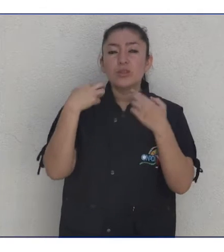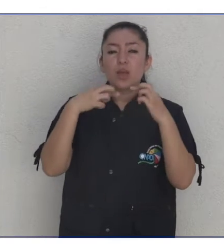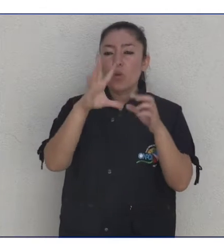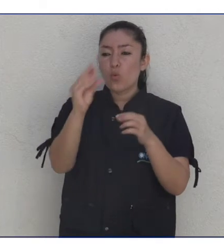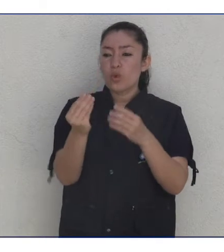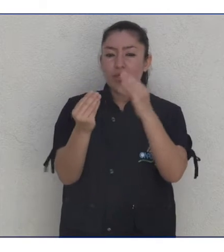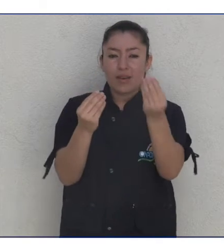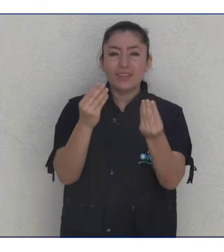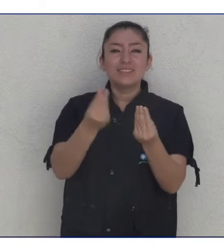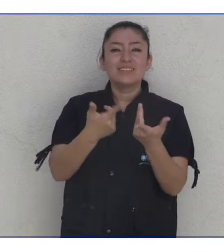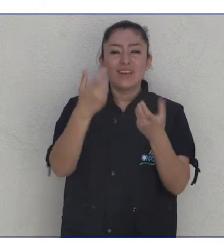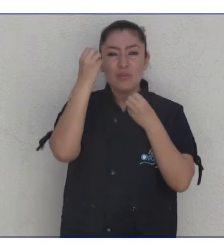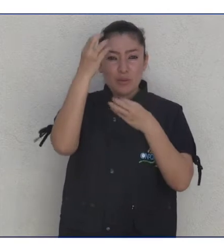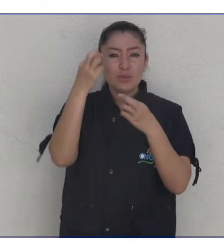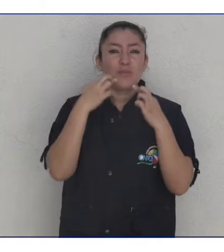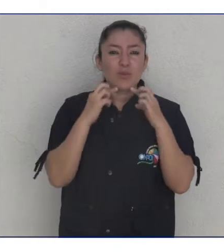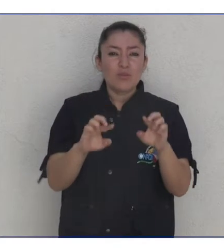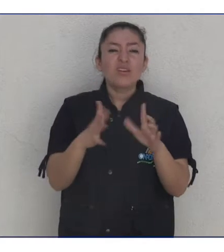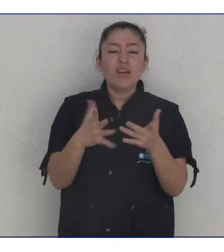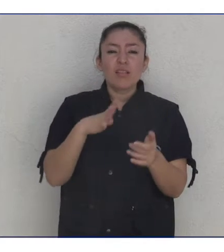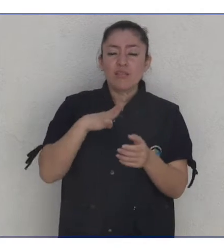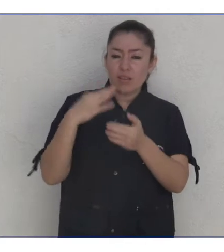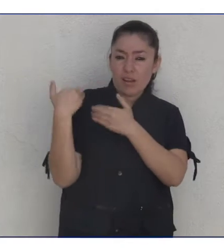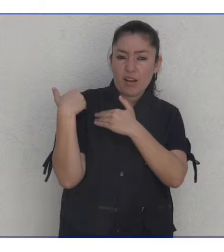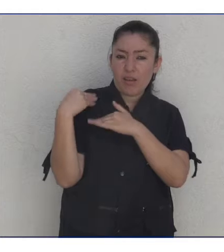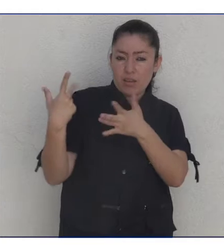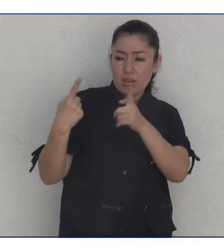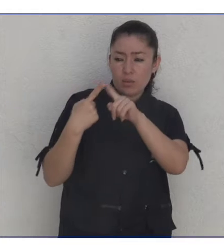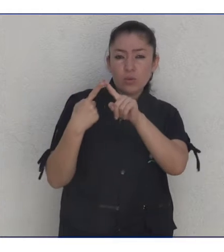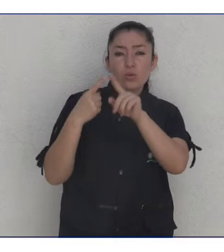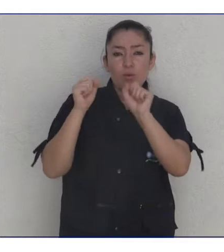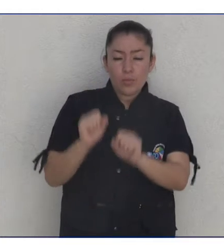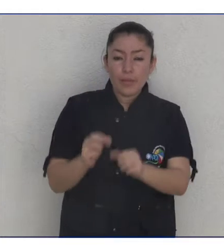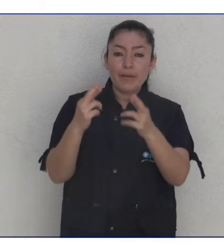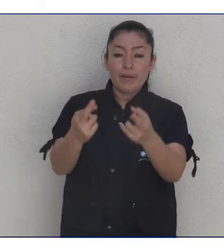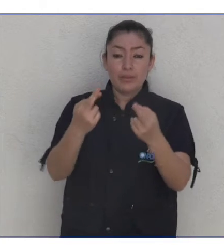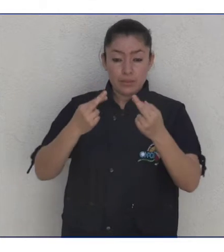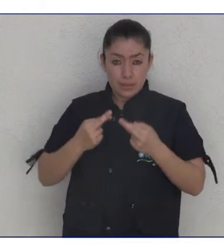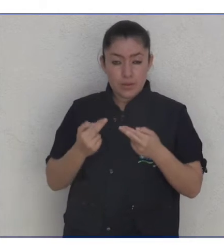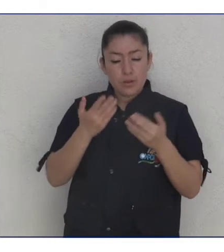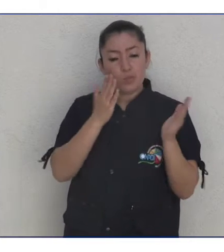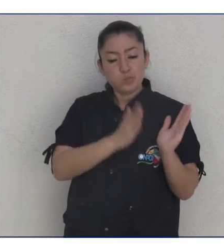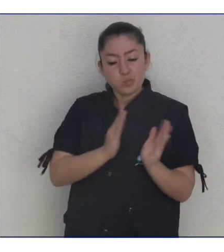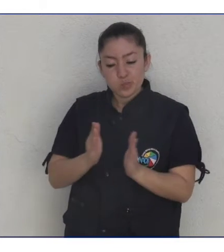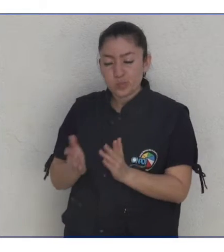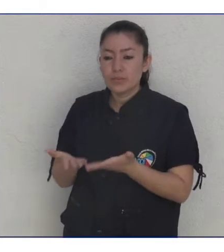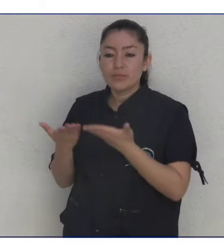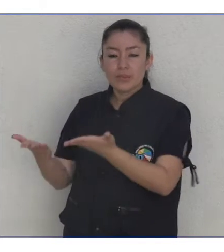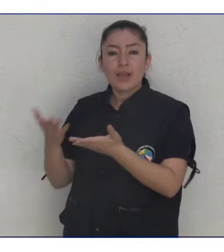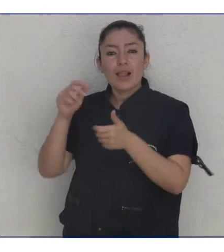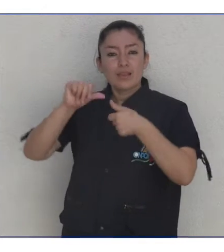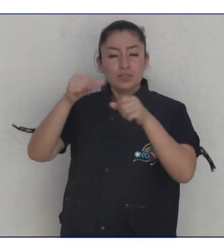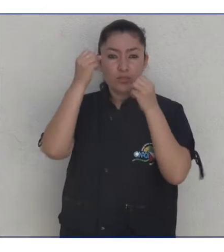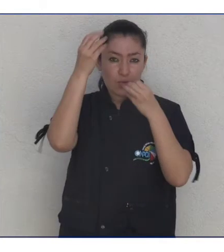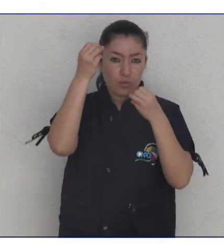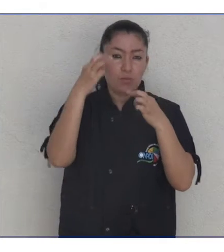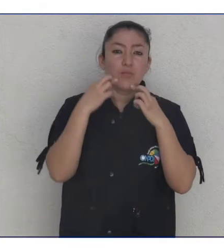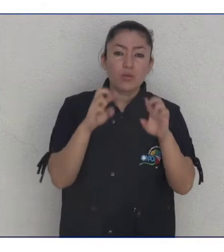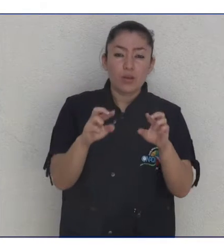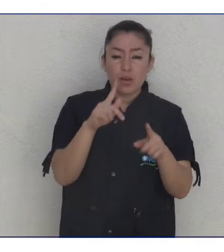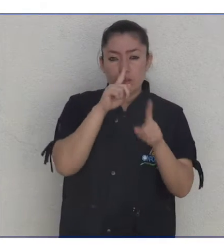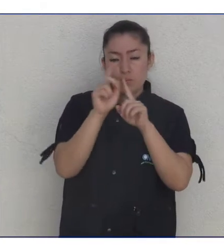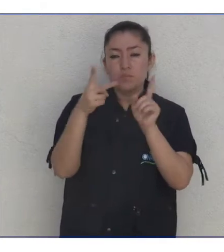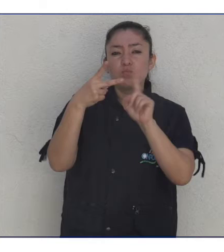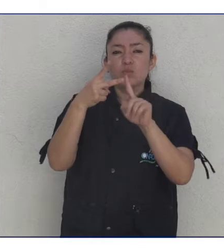pública. Las unidades de información tendrán a su cargo: 1. Recibir y tramitar las solicitudes de acceso a la información pública.